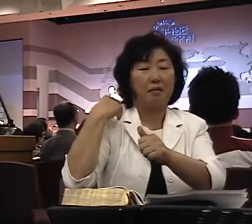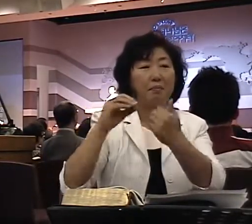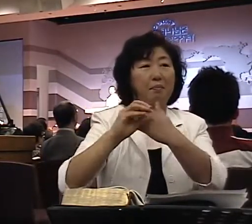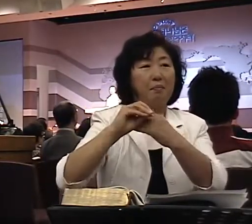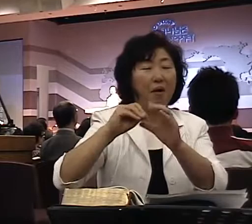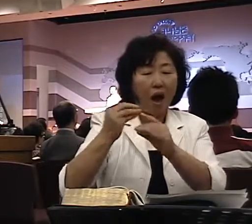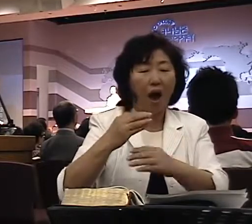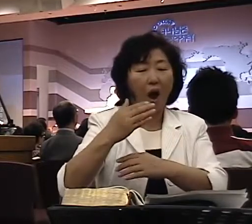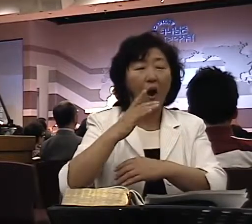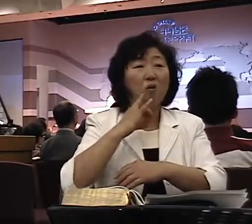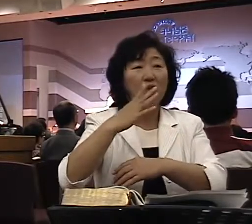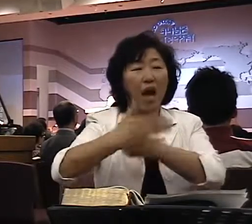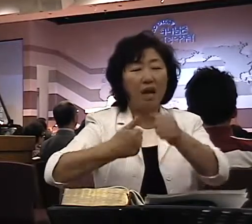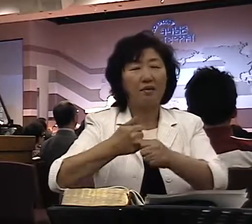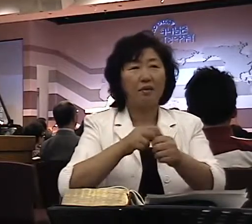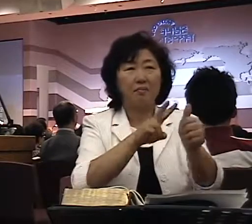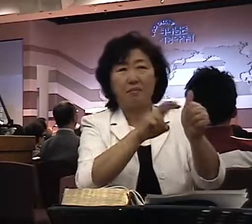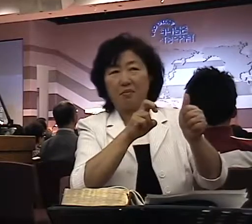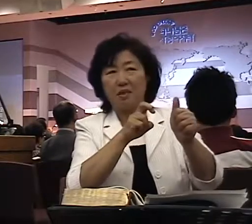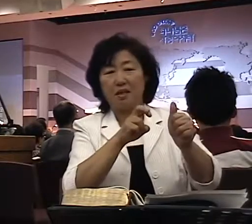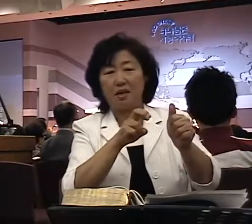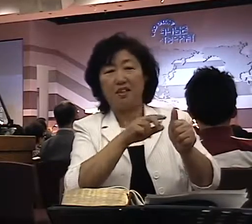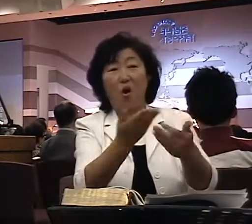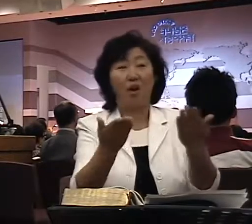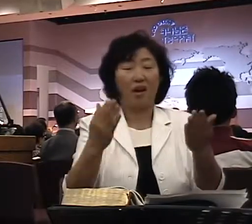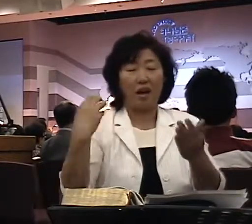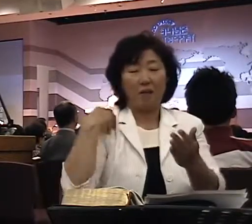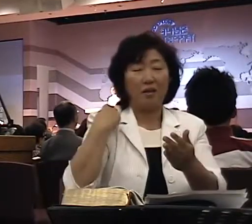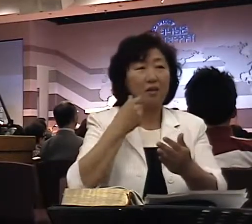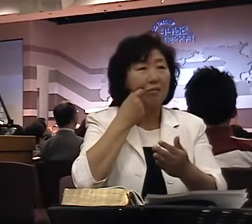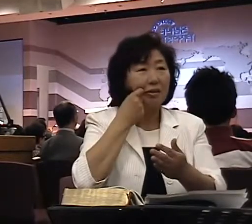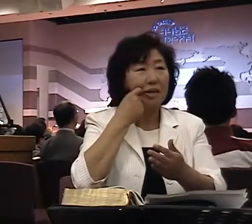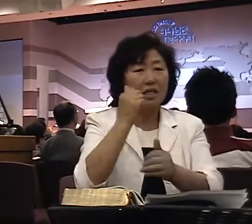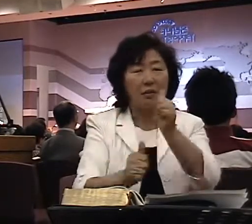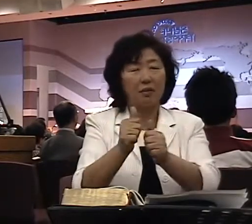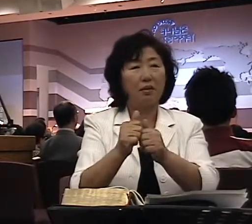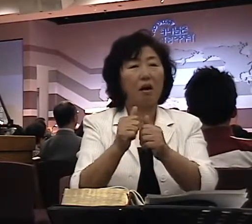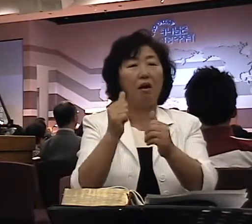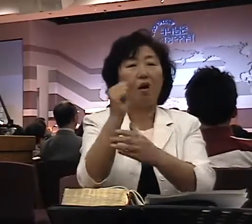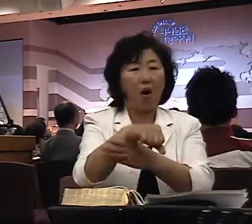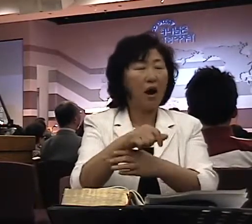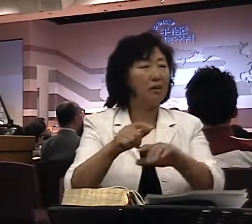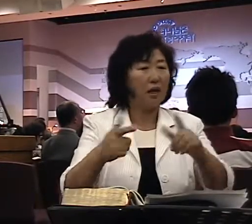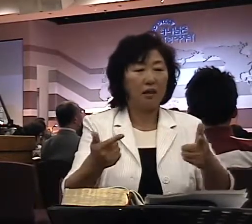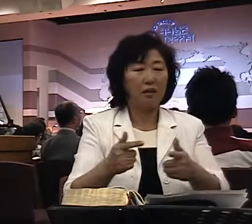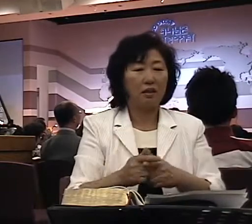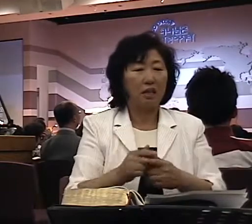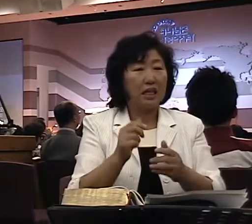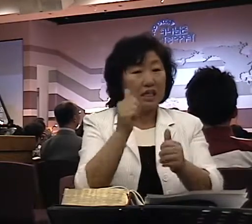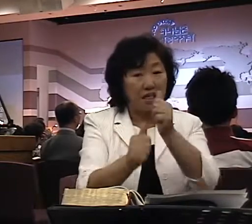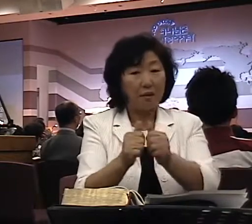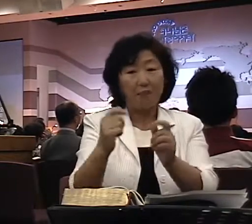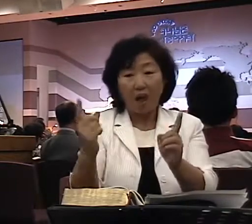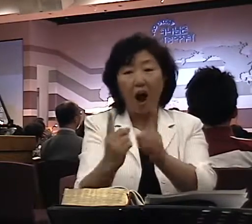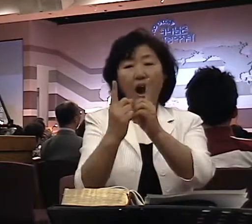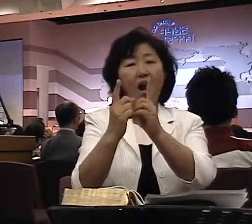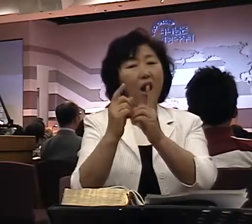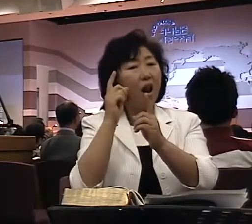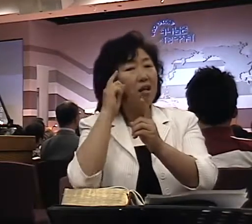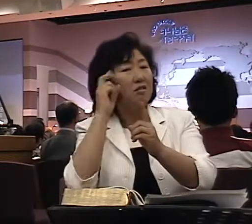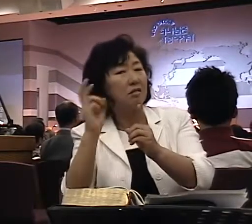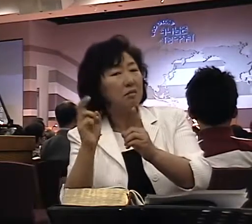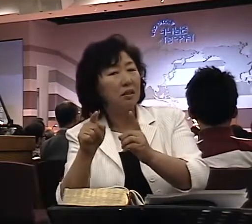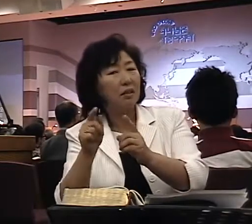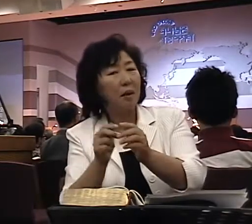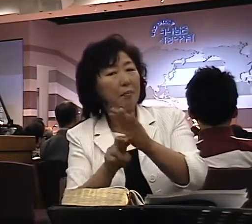하나님은 미쁘사 너희가 감당치 못할 시험 당함을 허락지 아니하시고 시험 당할 즈음에 또한 피할 길을 내사